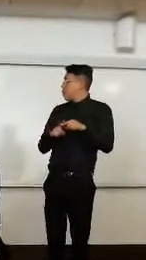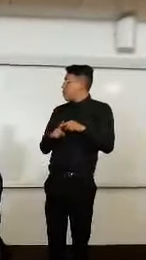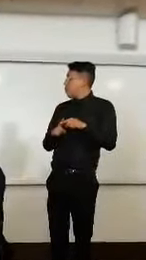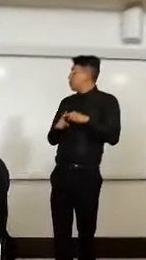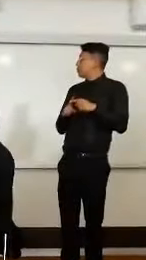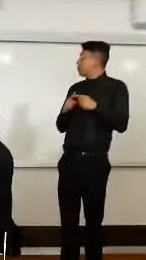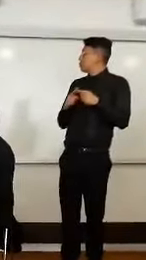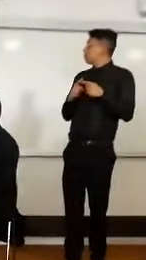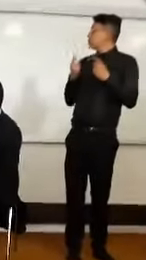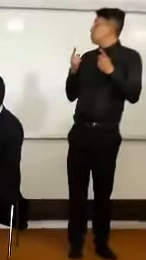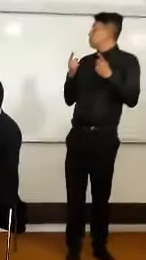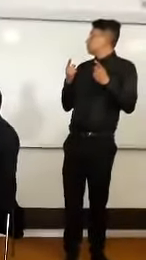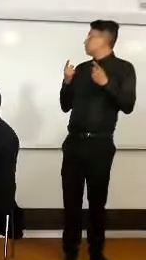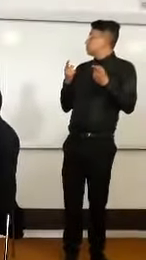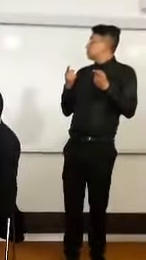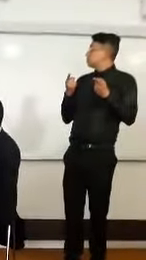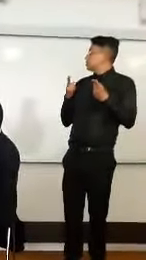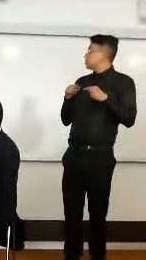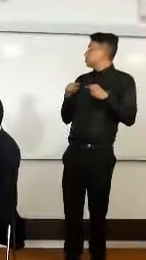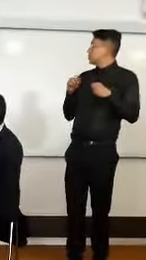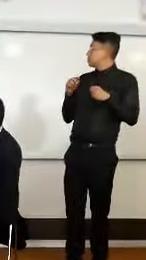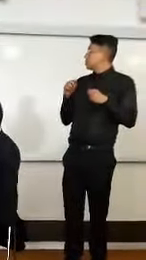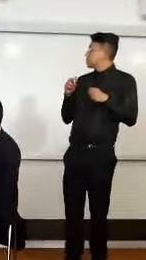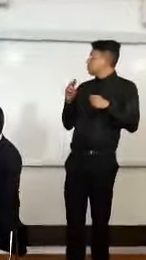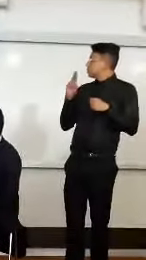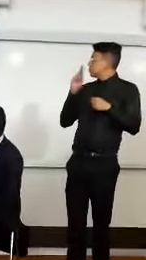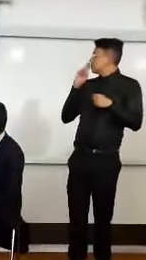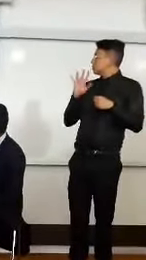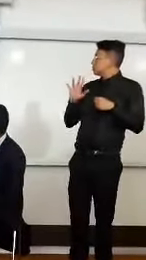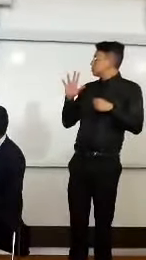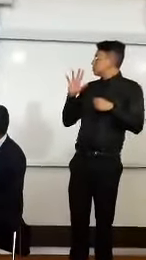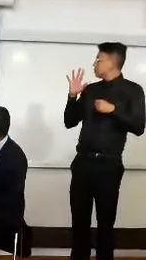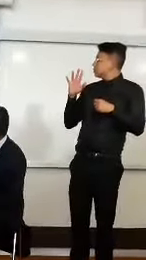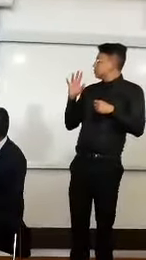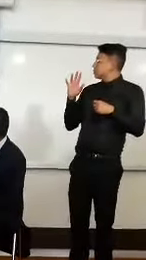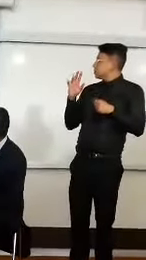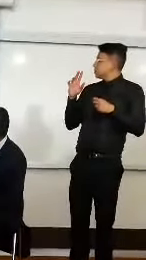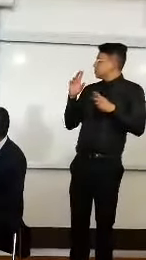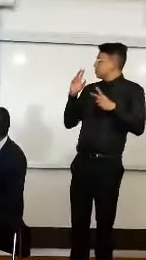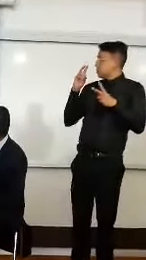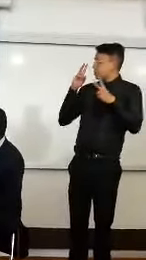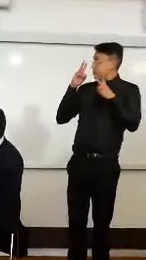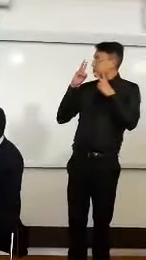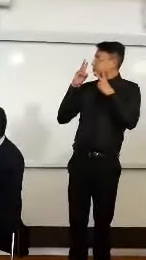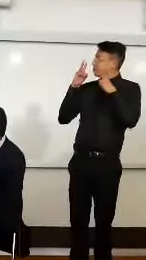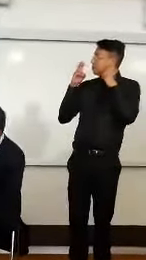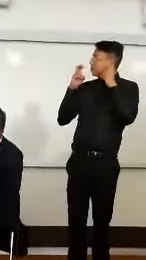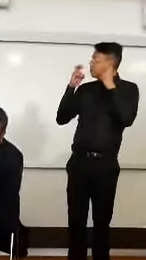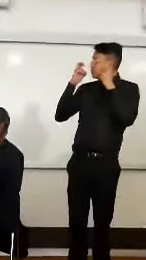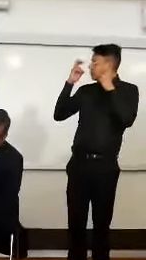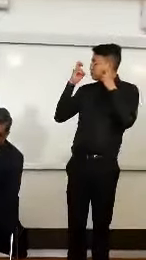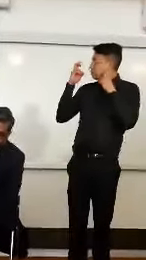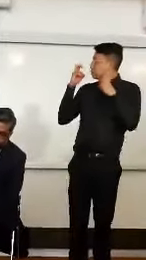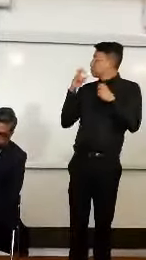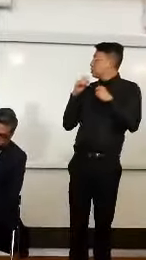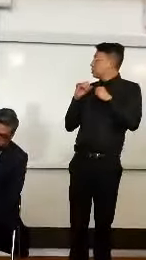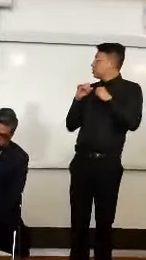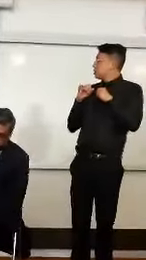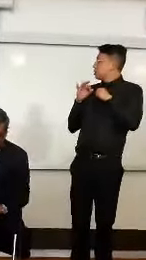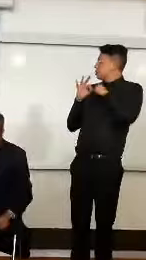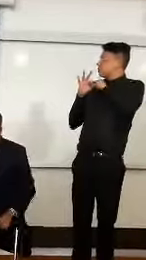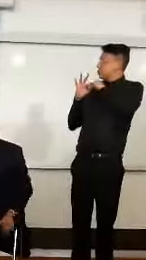de la convocatoria estuvieron los consejeros nacionales de discapacidad, para discapacidad mental o psicosocial,